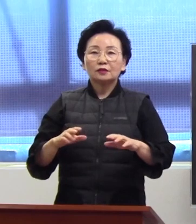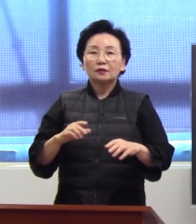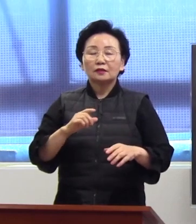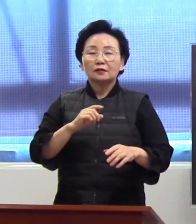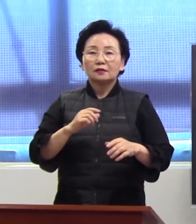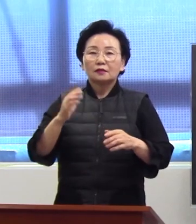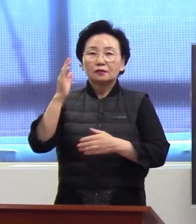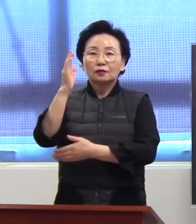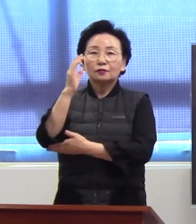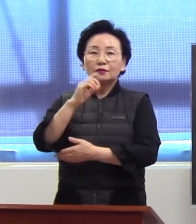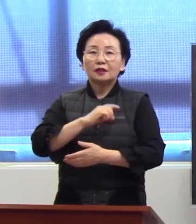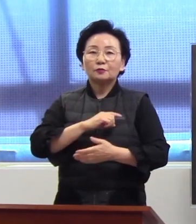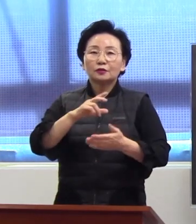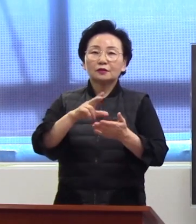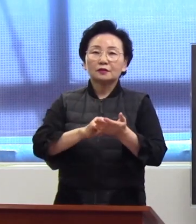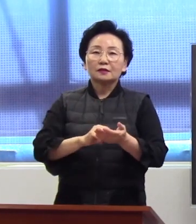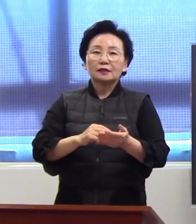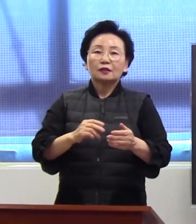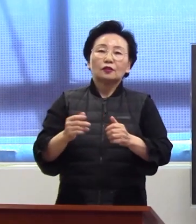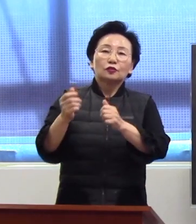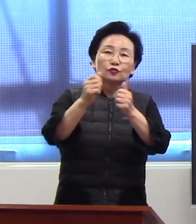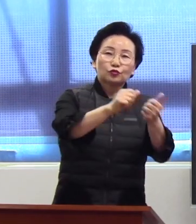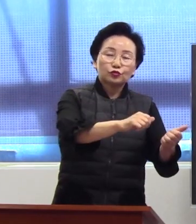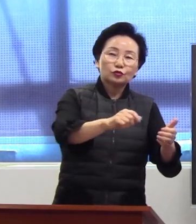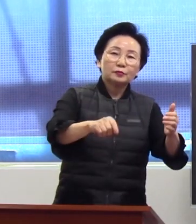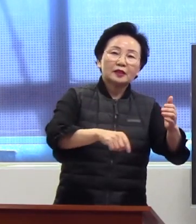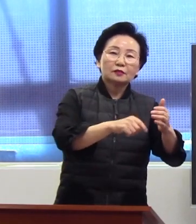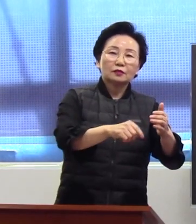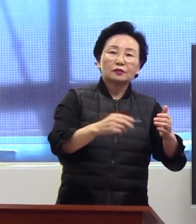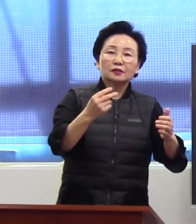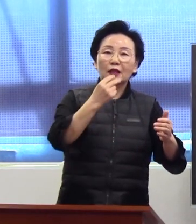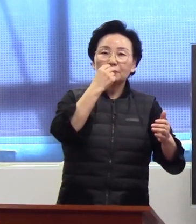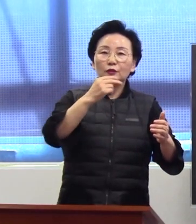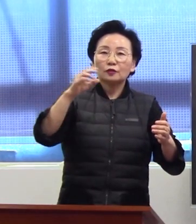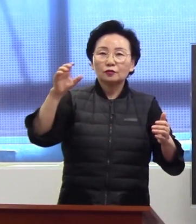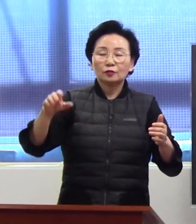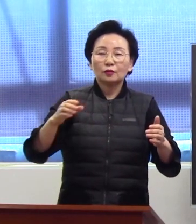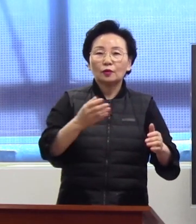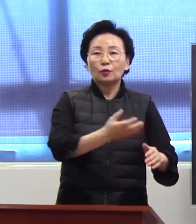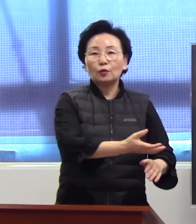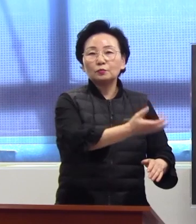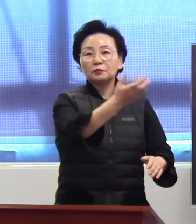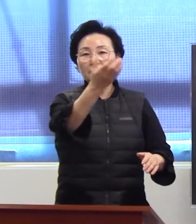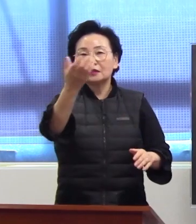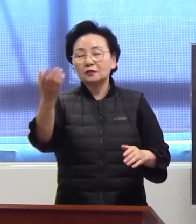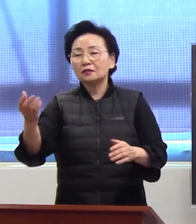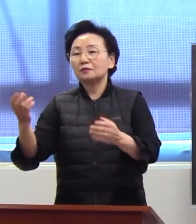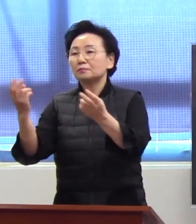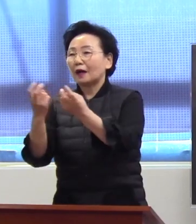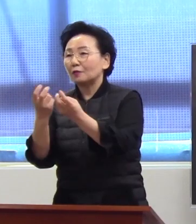오늘 설교 제목은 죽음에서 생명으로 옮기는